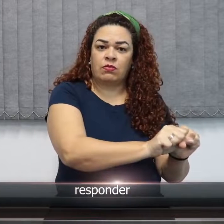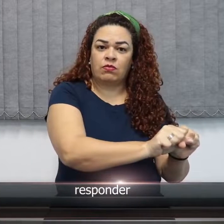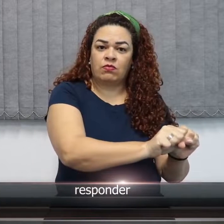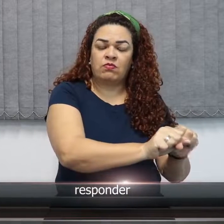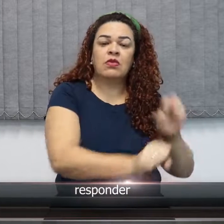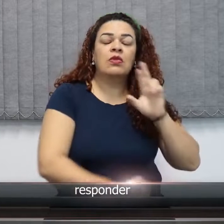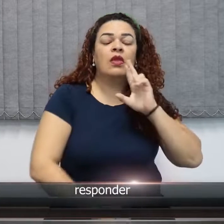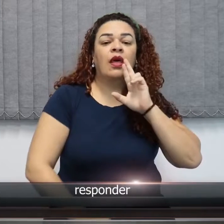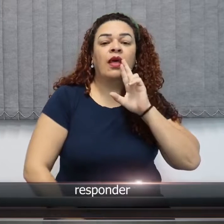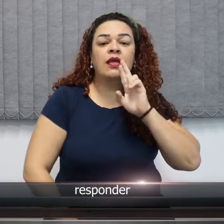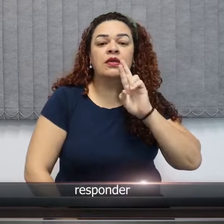responder,